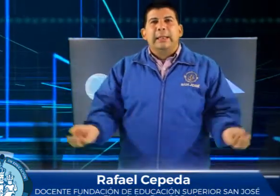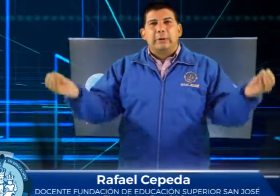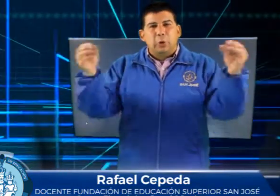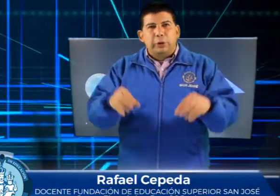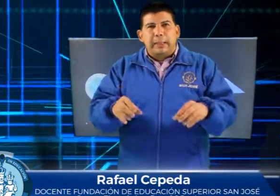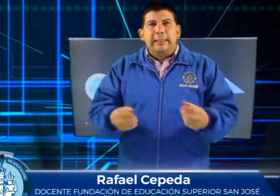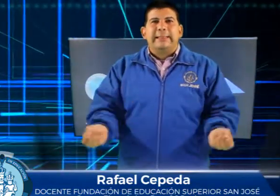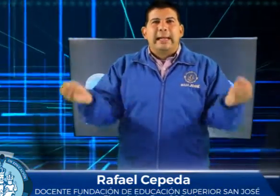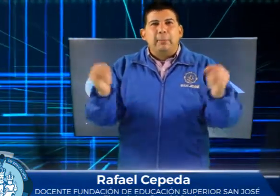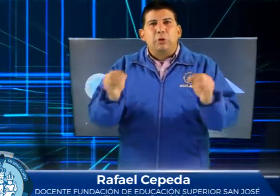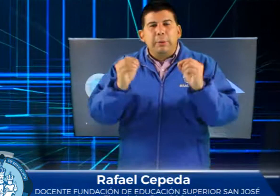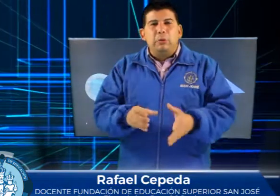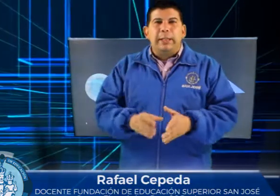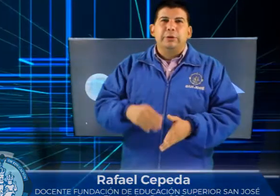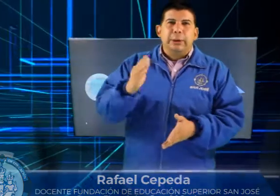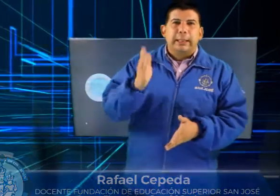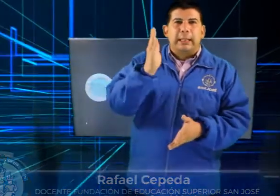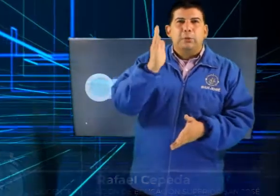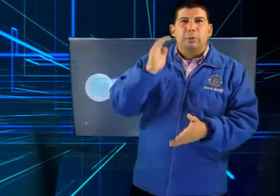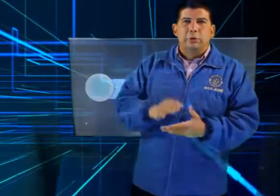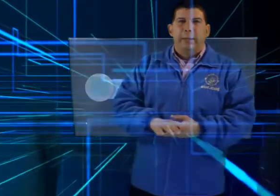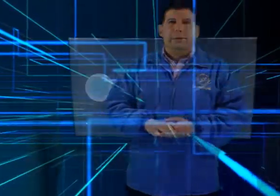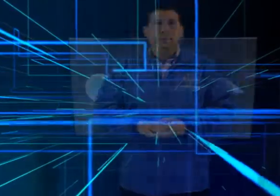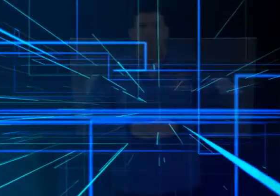que todos los demás tengamos los mismos derechos que tenemos como ciudadanos